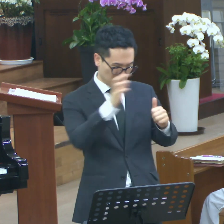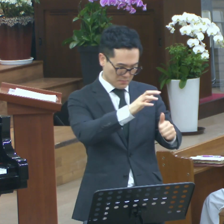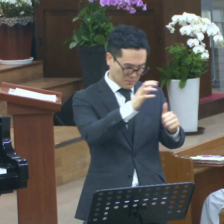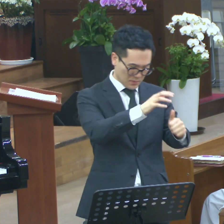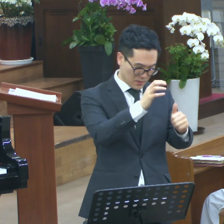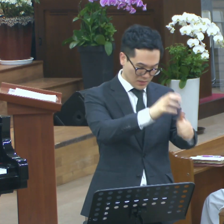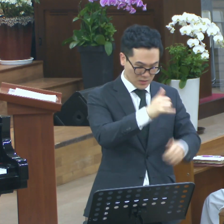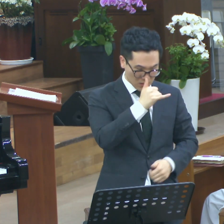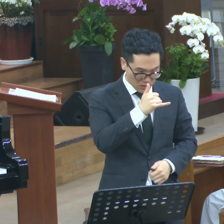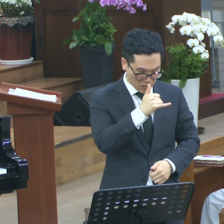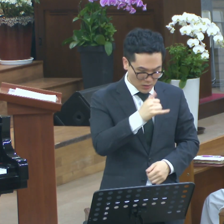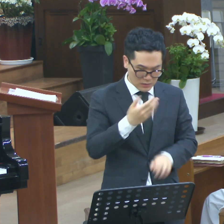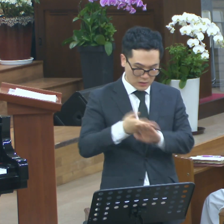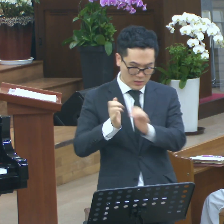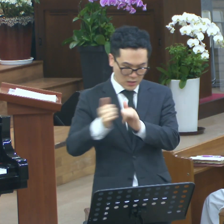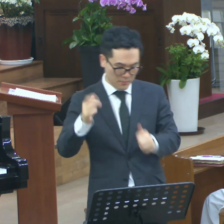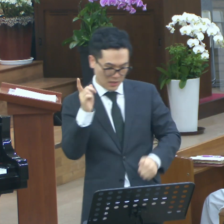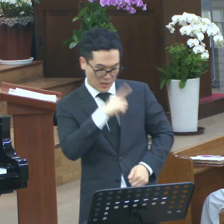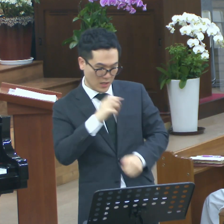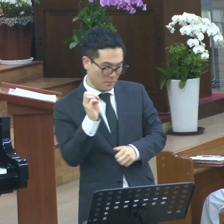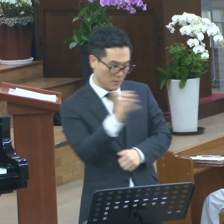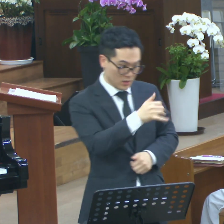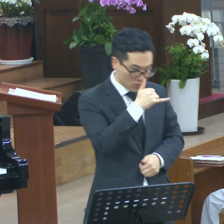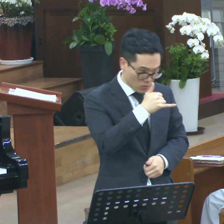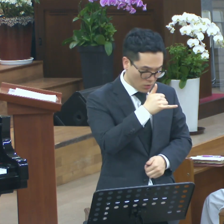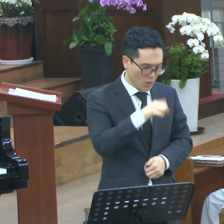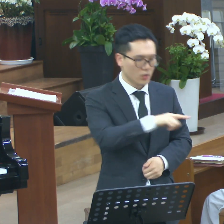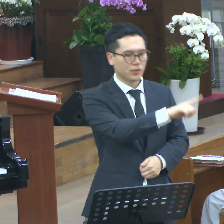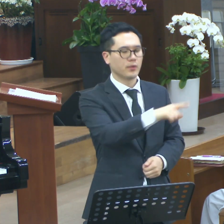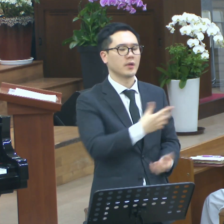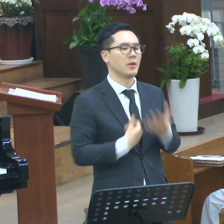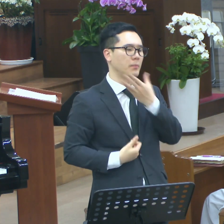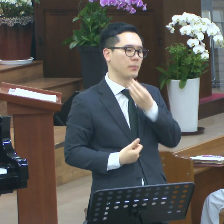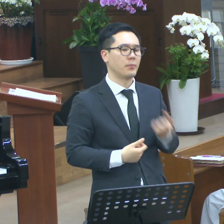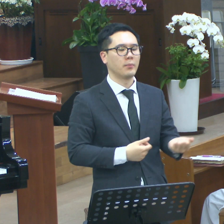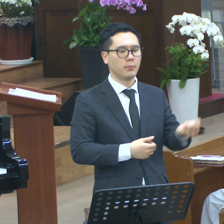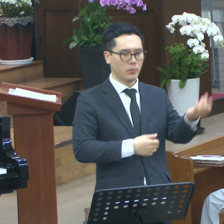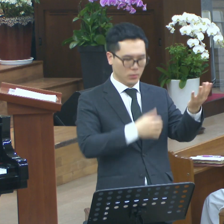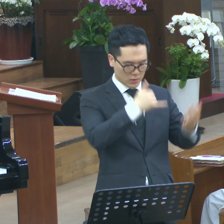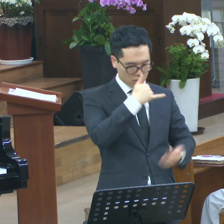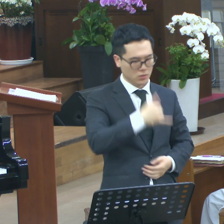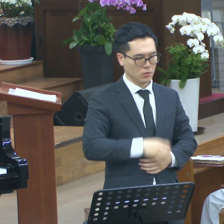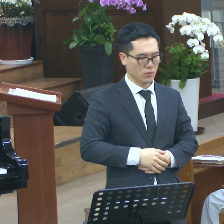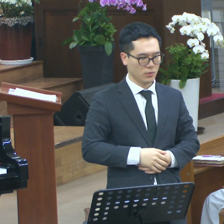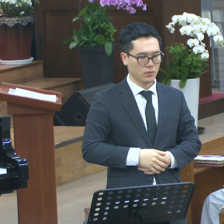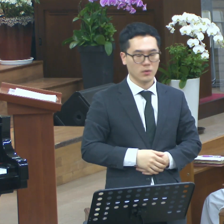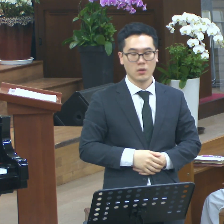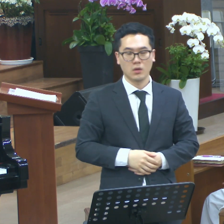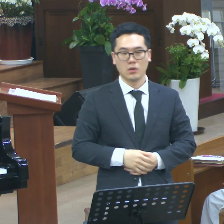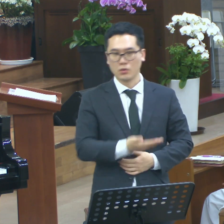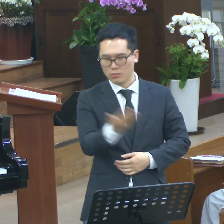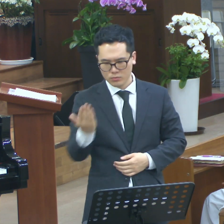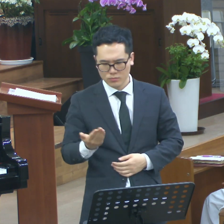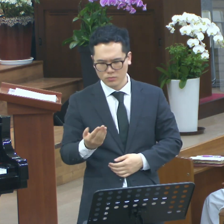때 너희에게 복이 있나니. 요거 좀 드세요. 요거 좀 먹어야 돼요. 그러면 오히려 복이 있다.